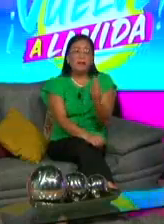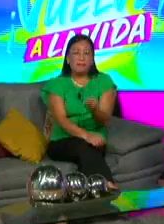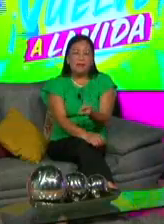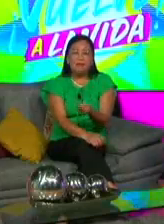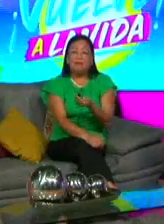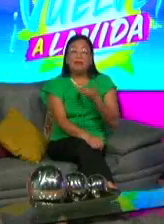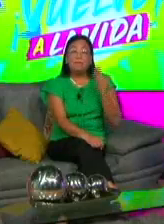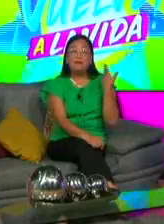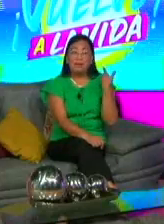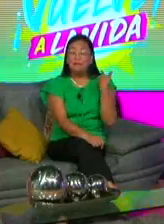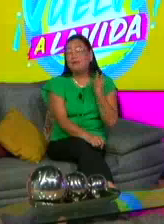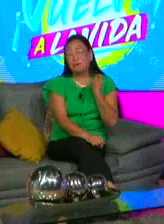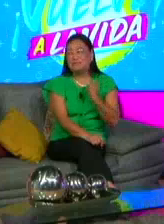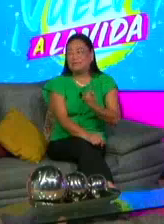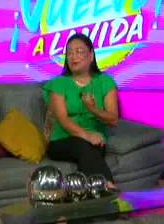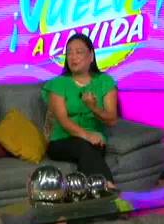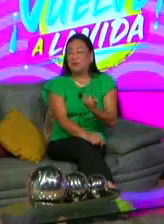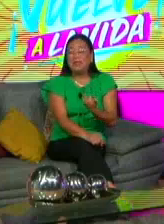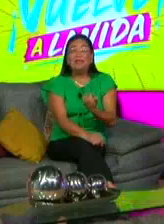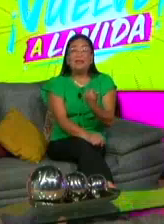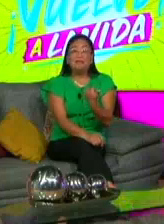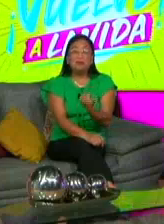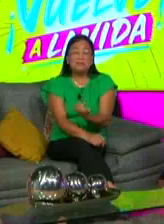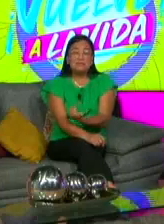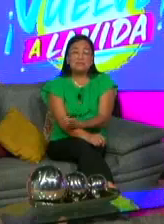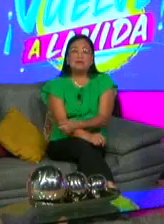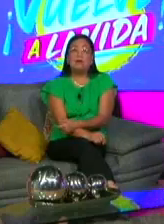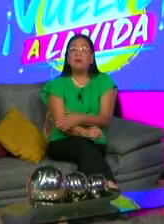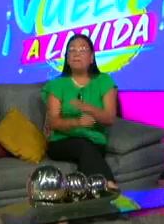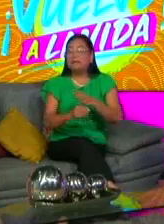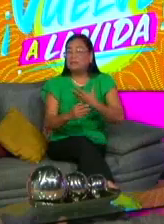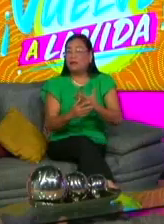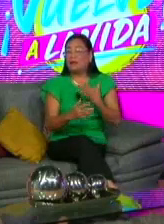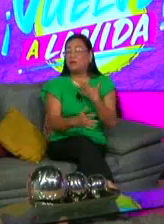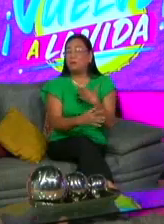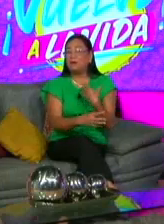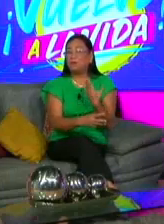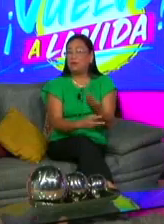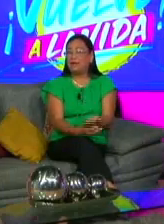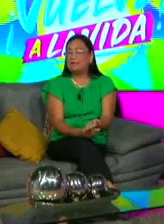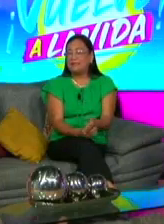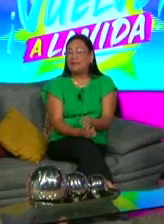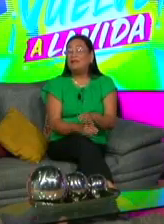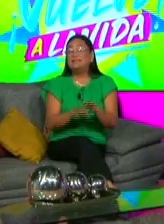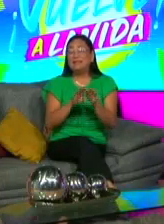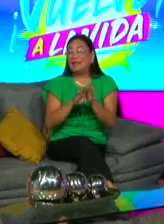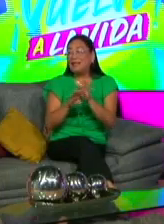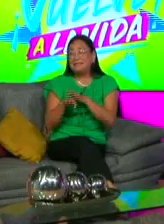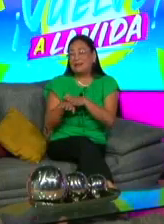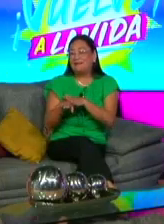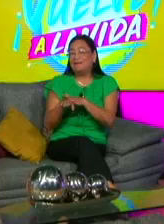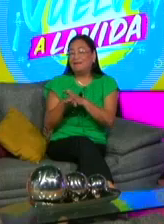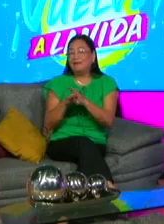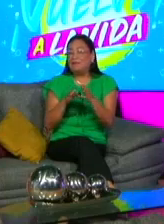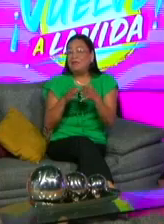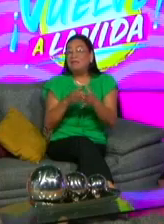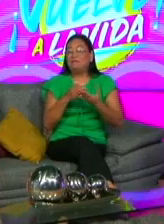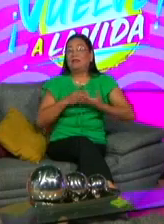edad de ir perdiendo la audición. Entonces, una persona que no puede comunicarse se aísla y tenemos